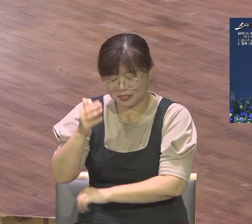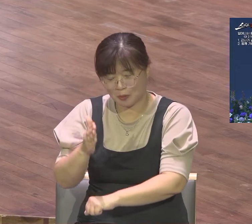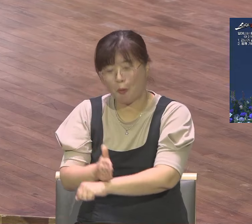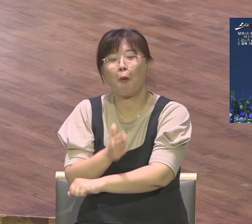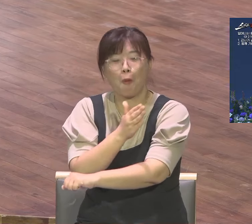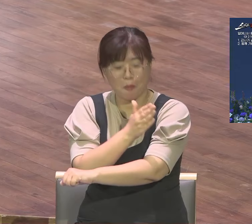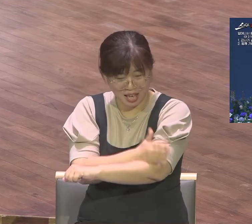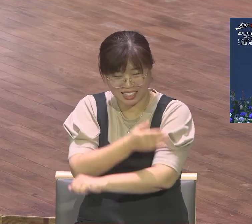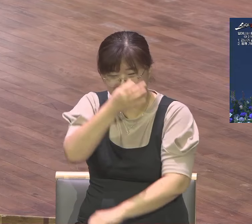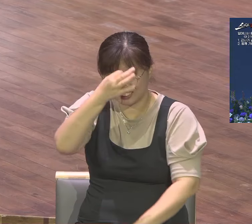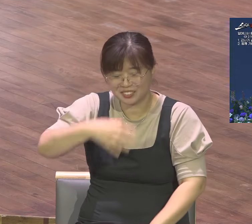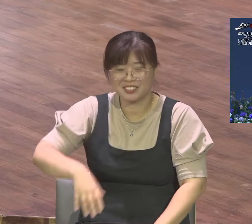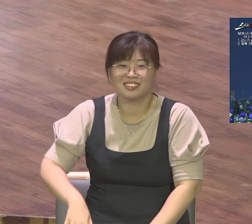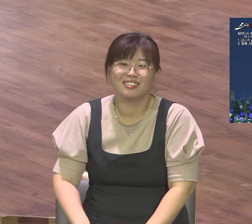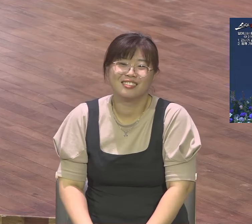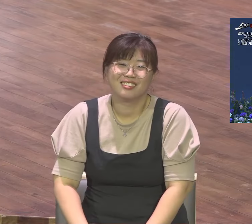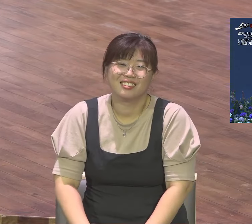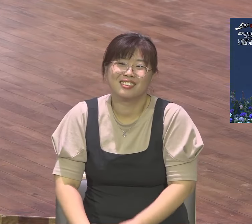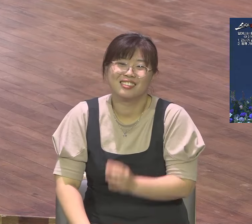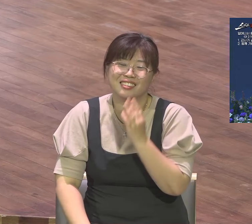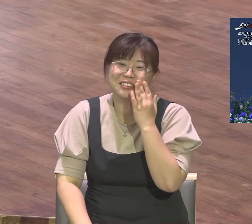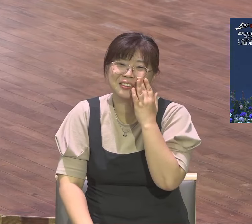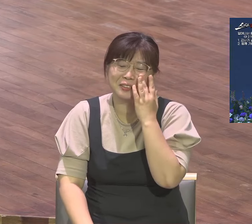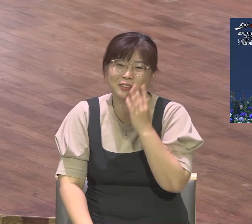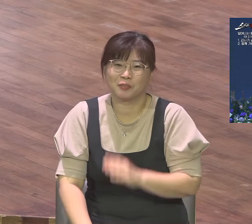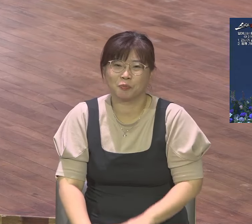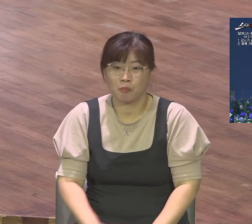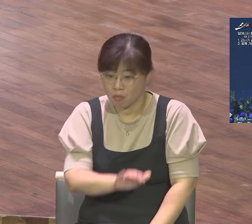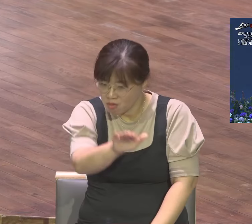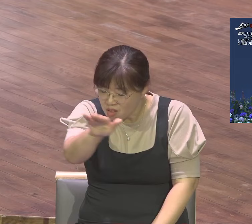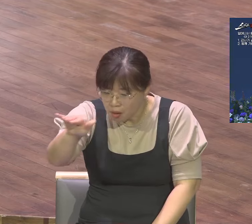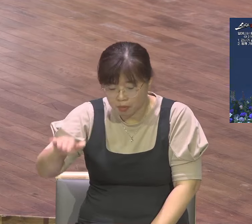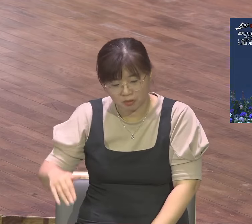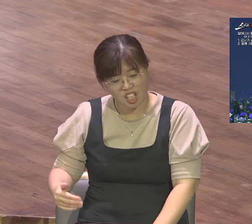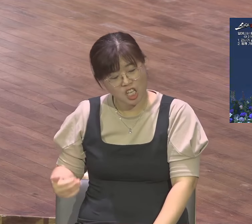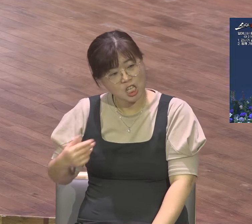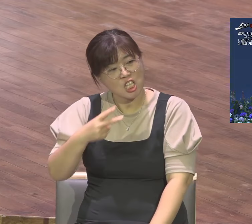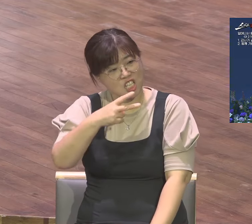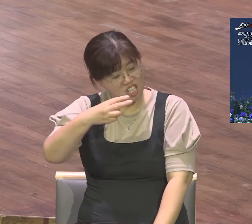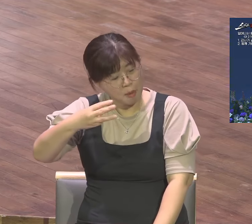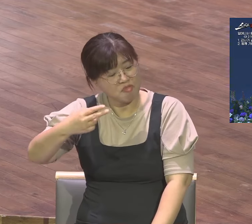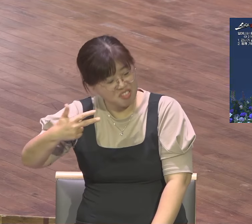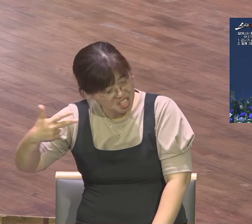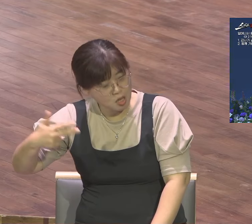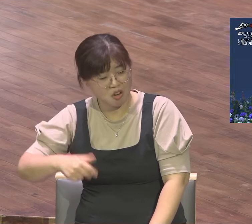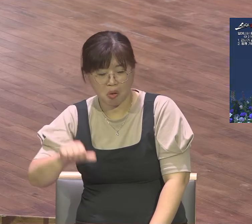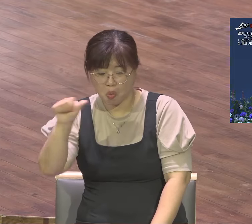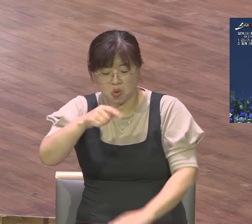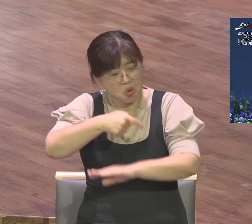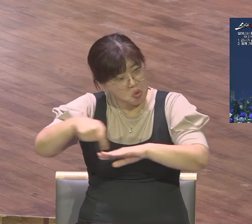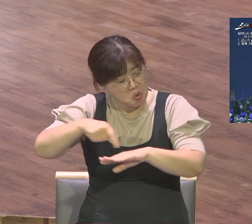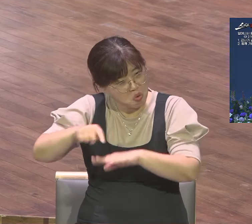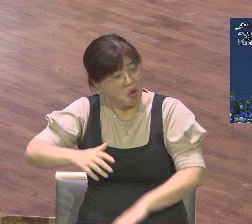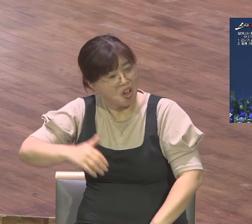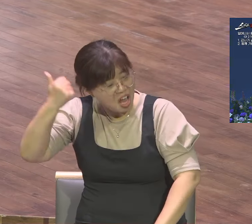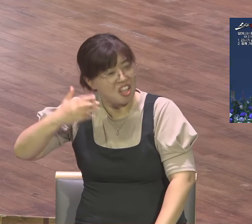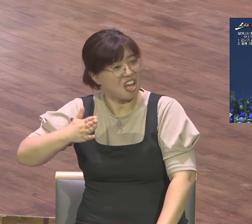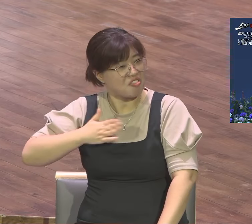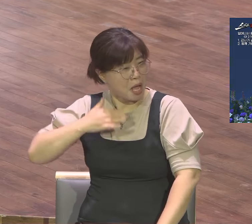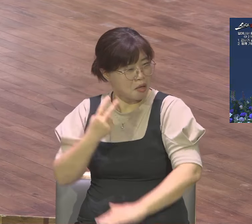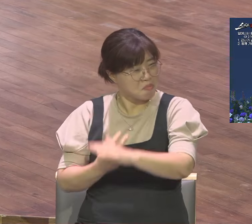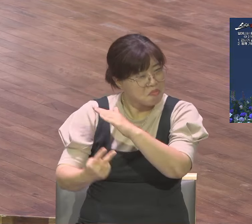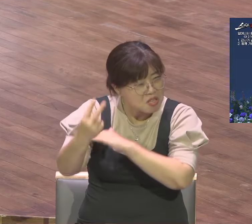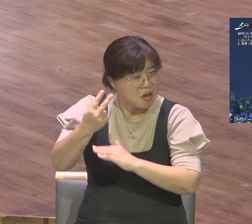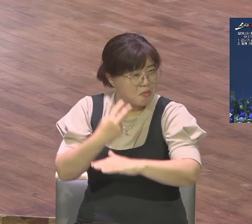서로 살리는. 그래서 2, 3초 종종 쉐이버만 떠들면서 남 흉이나 보고 남 욕이나 하고